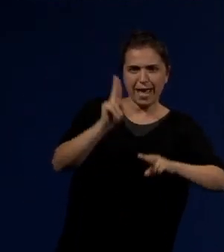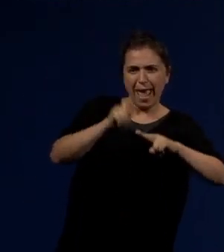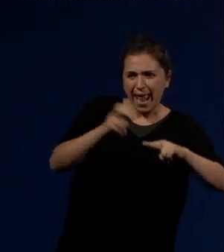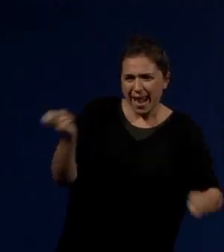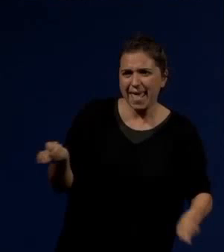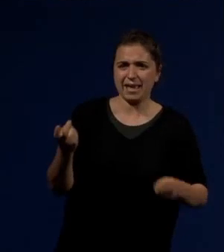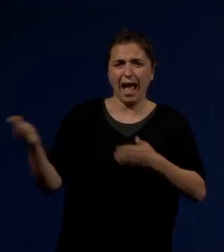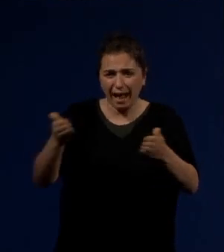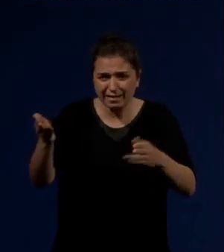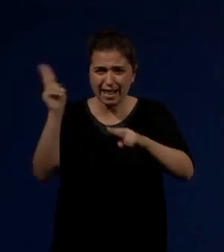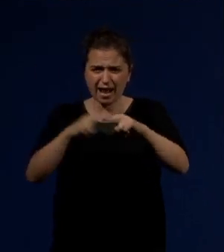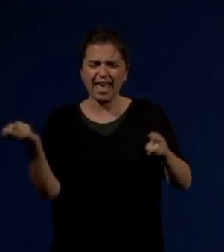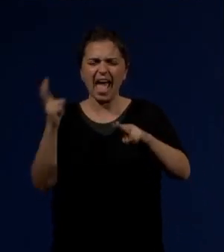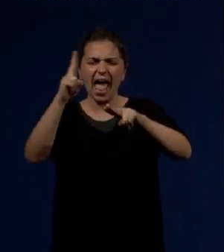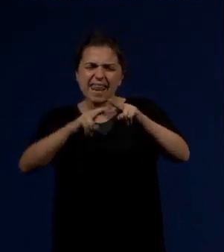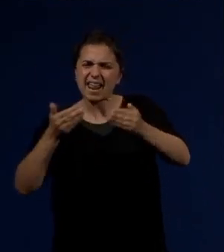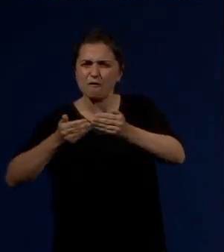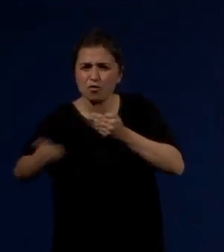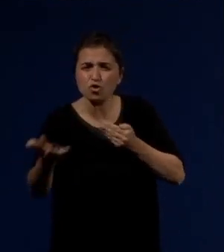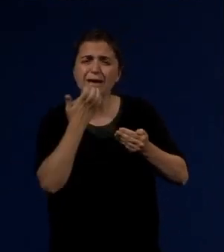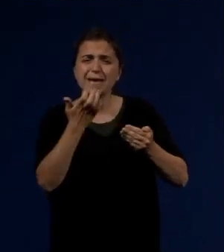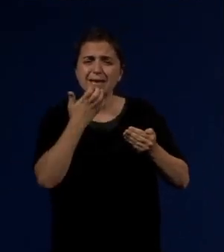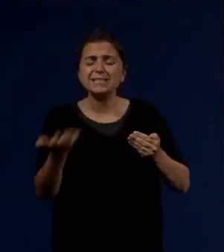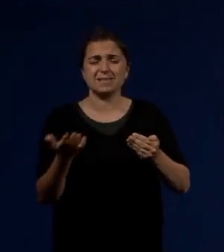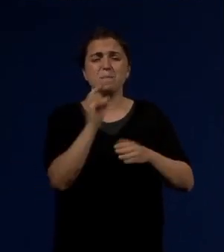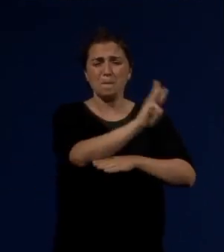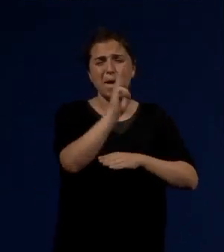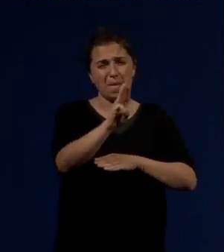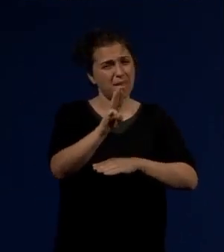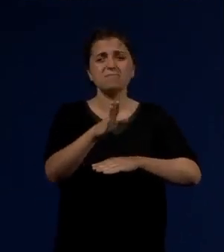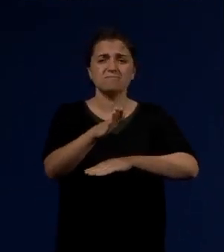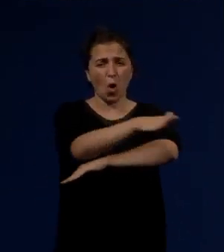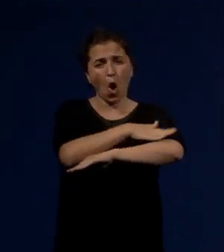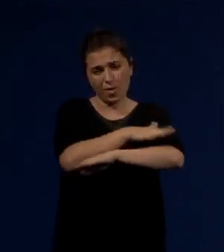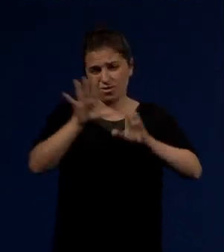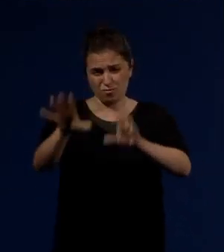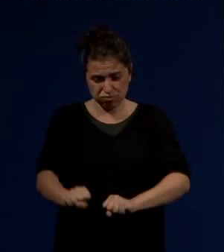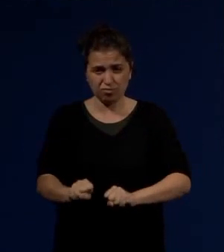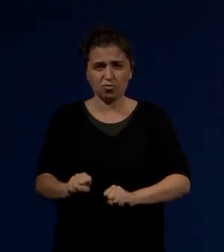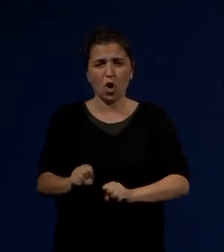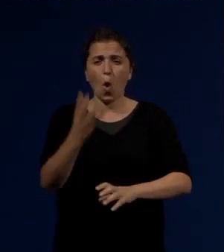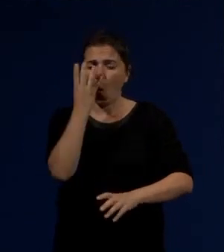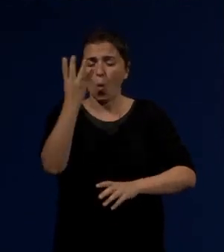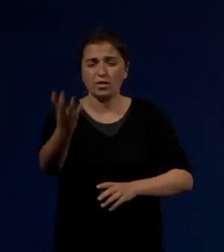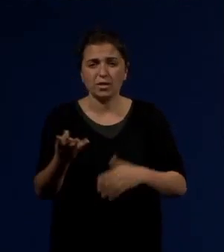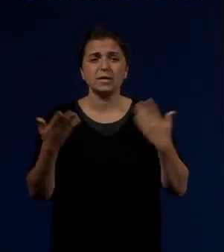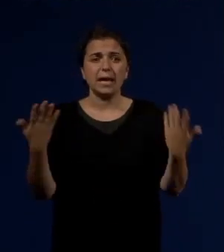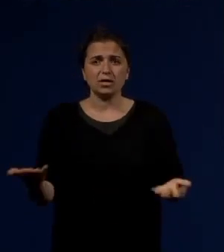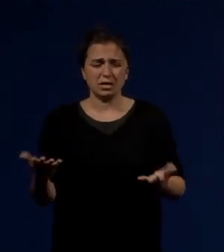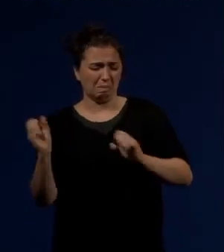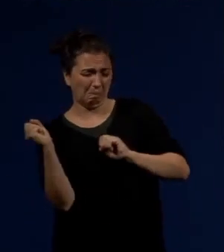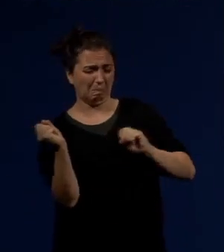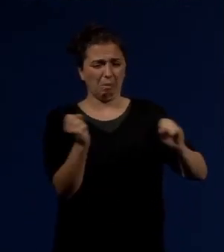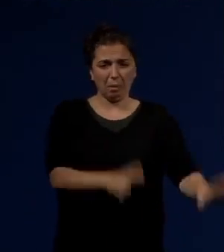negra, como negro é o futuro da Mariña se goberna o Partido Popular outros 4 anos máis. Téñenos abandonados por tren.